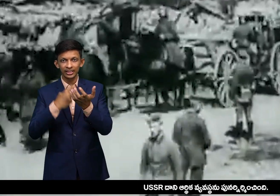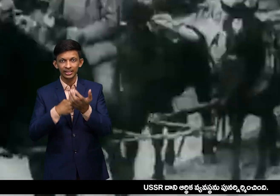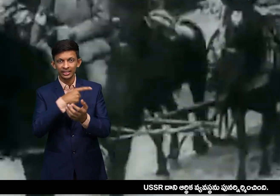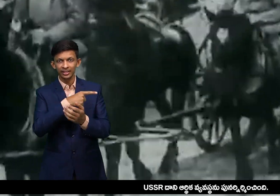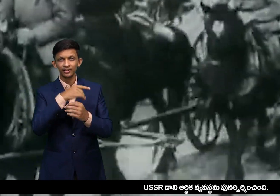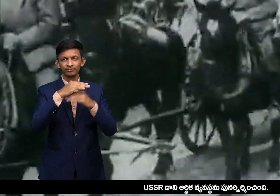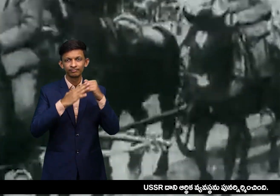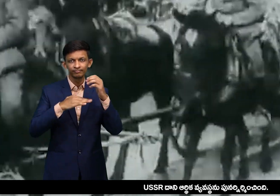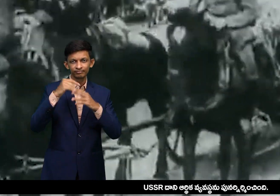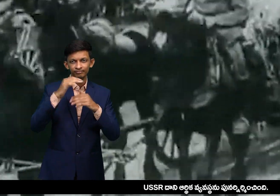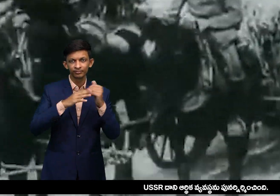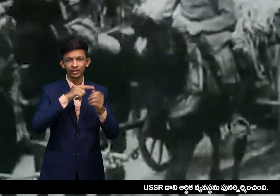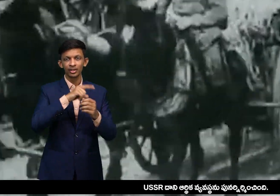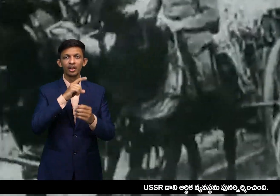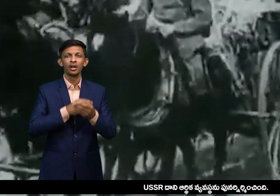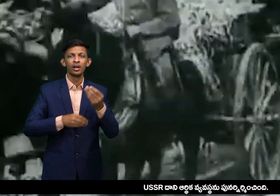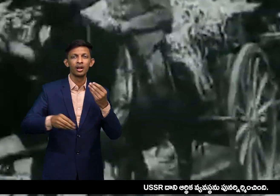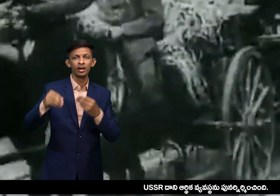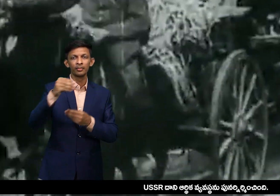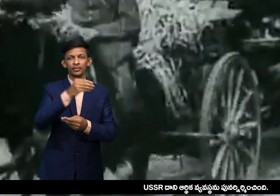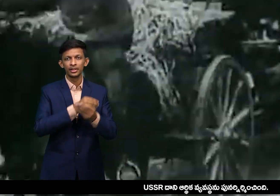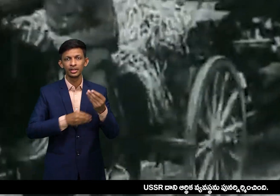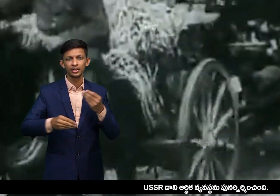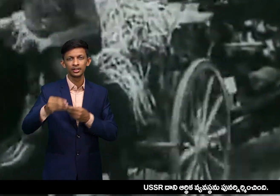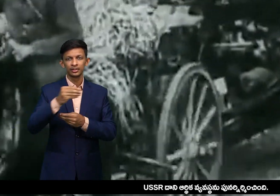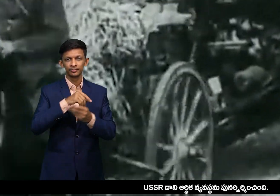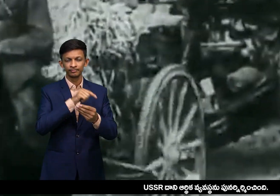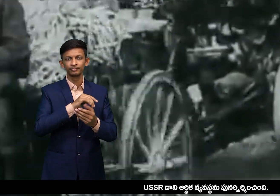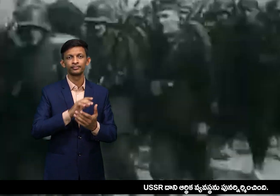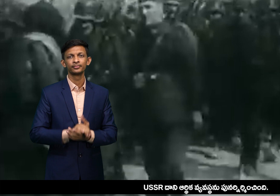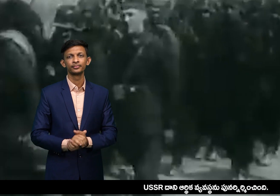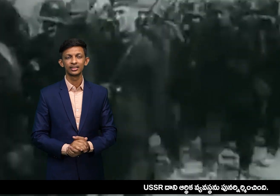యుఎస్ఎస్ఆర్ దాని ఆర్థిక వ్యవస్థను పునర్నిర్మించింది.